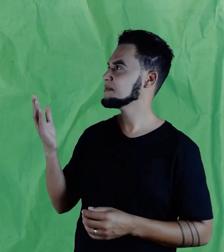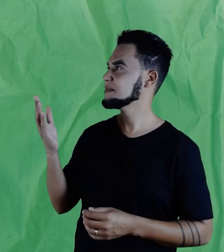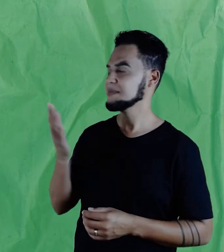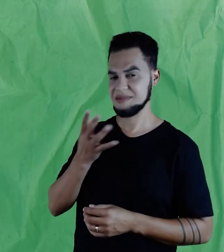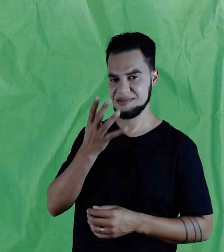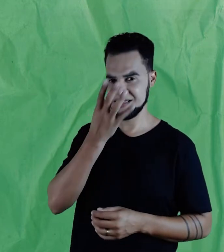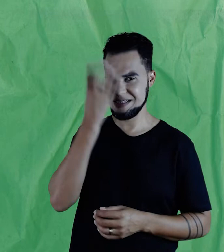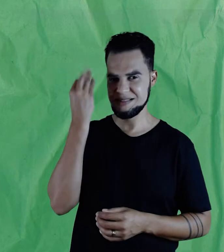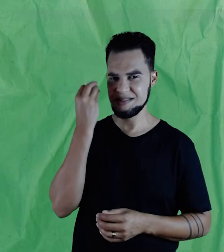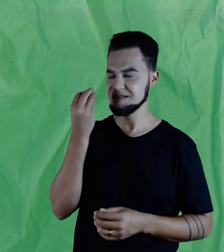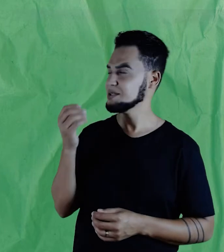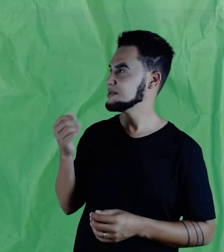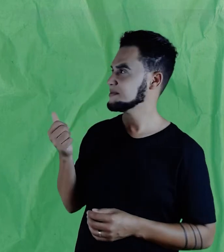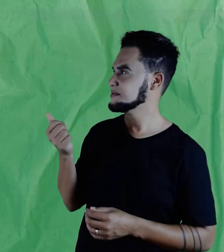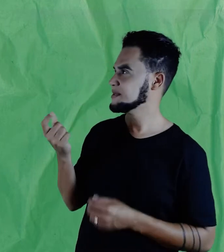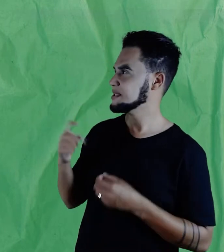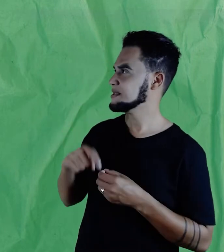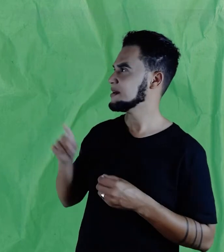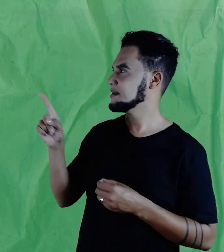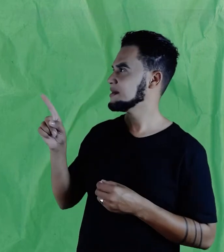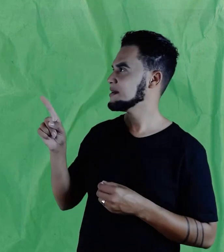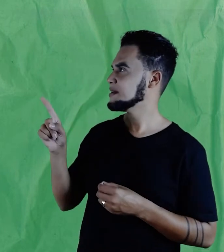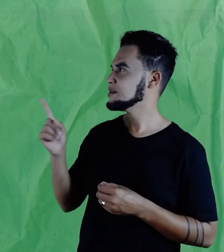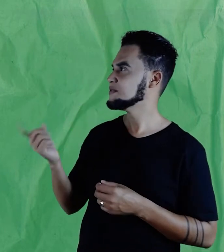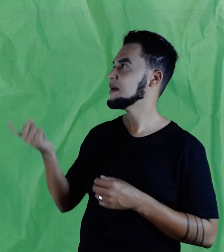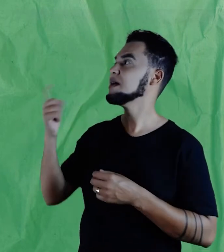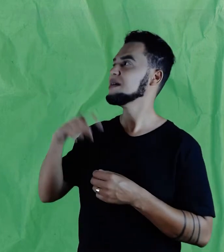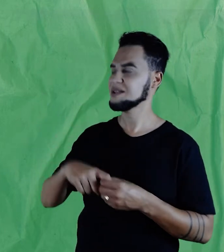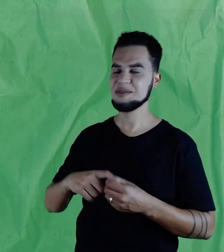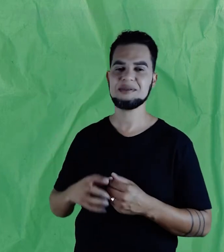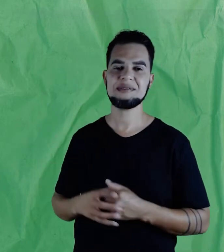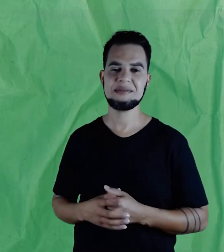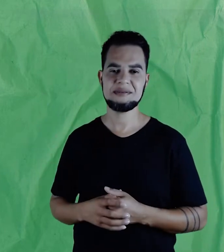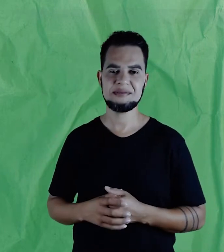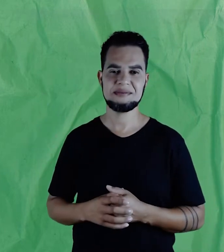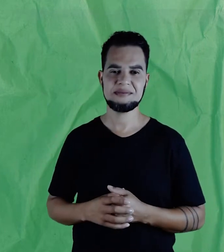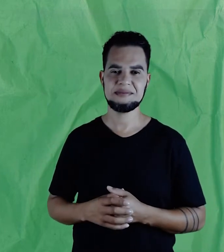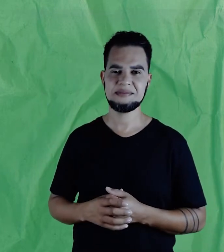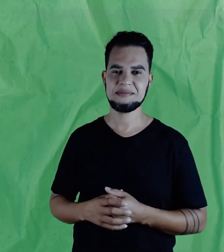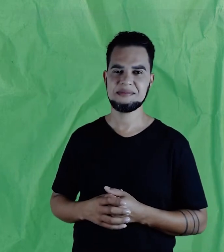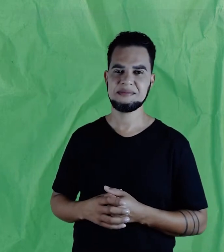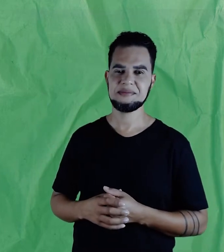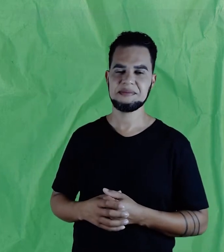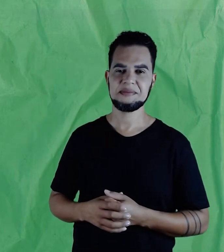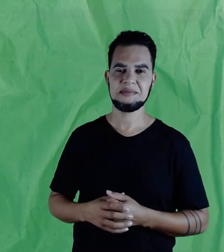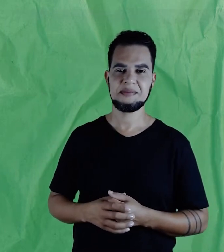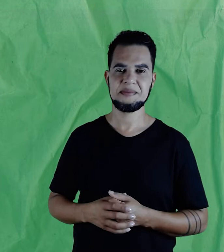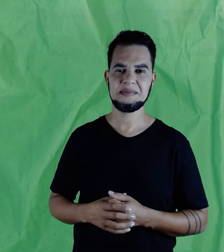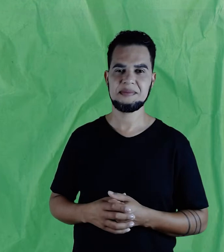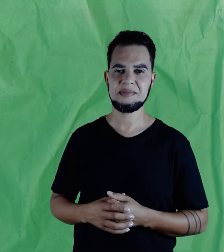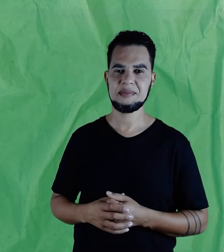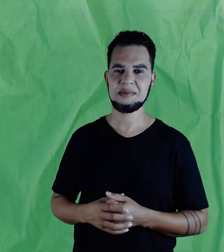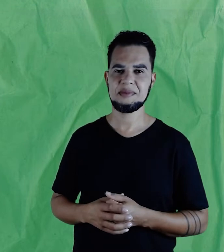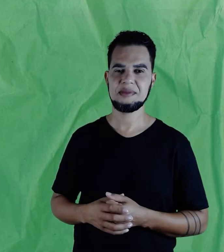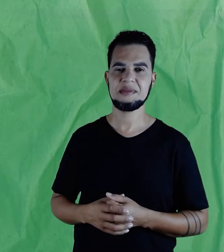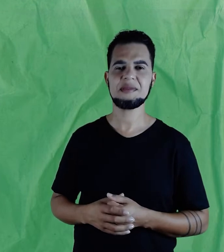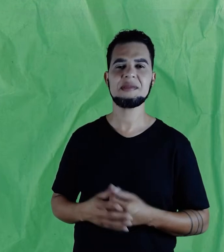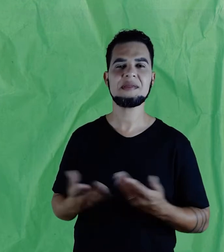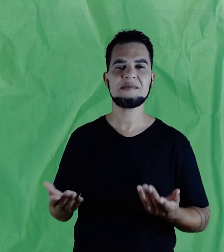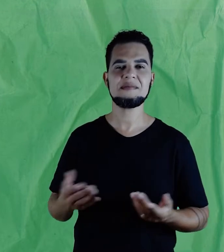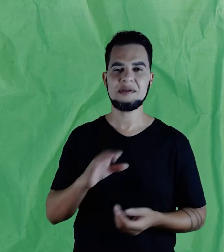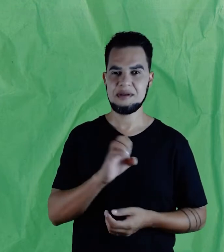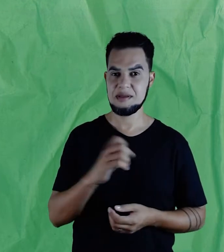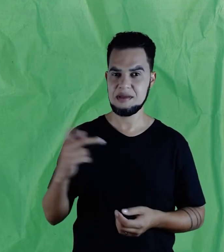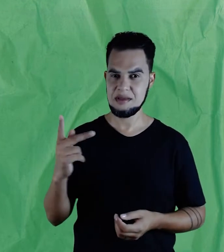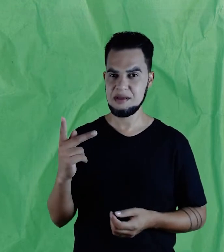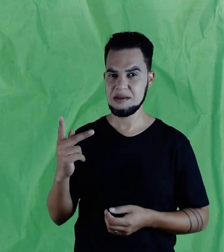return, e a gente vai retornar isso aqui tudo, tá? Vamos lá no app, vamos pegar